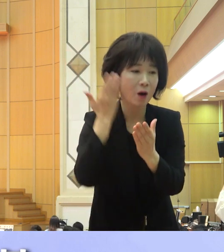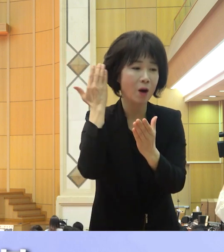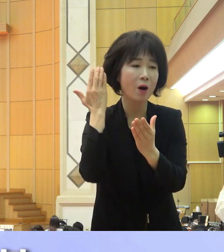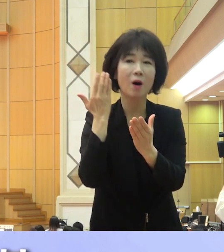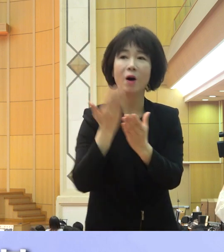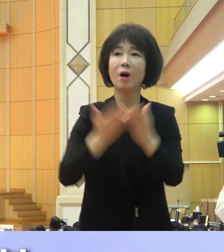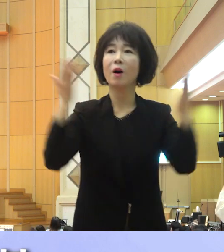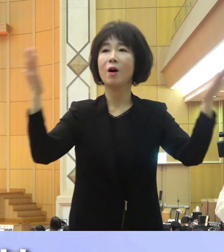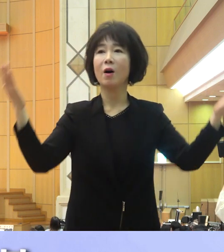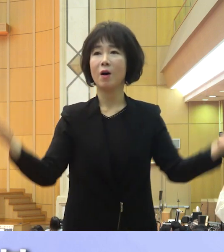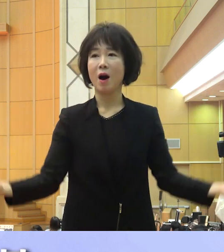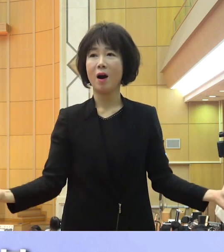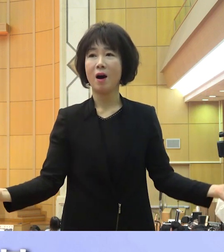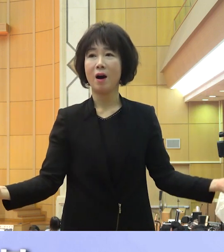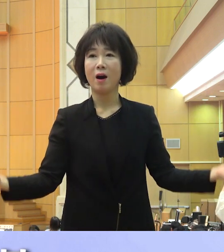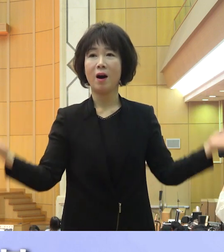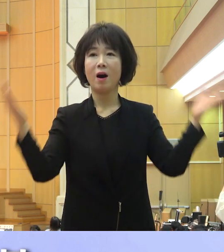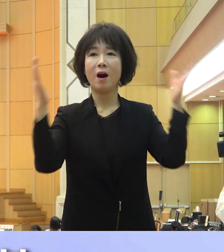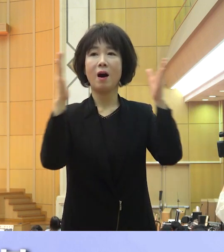주옵소서.